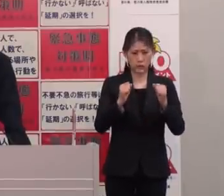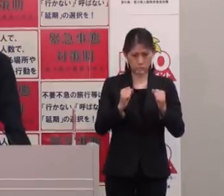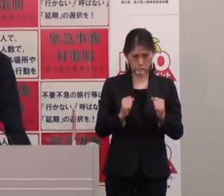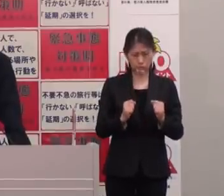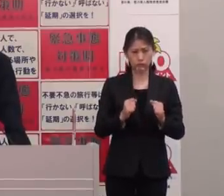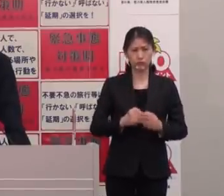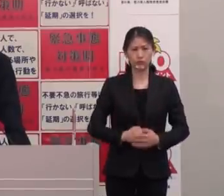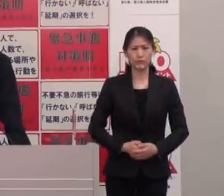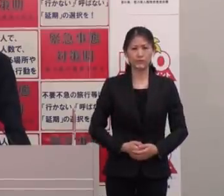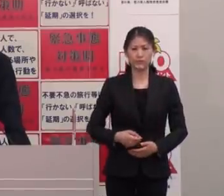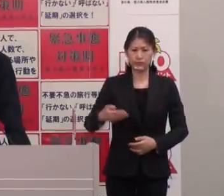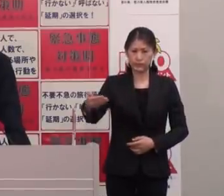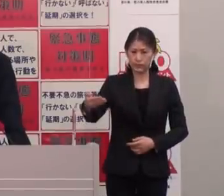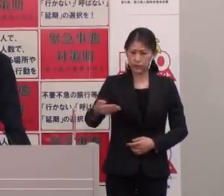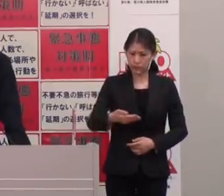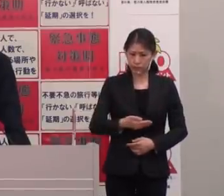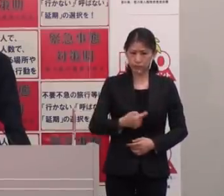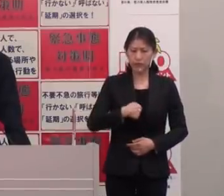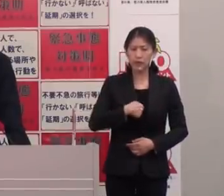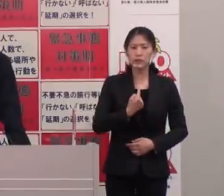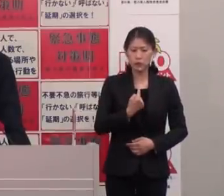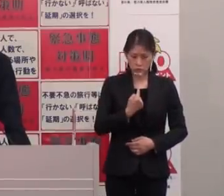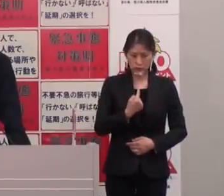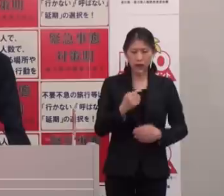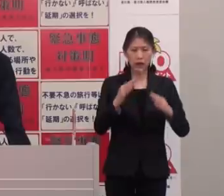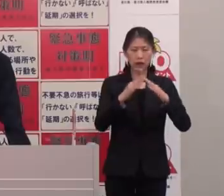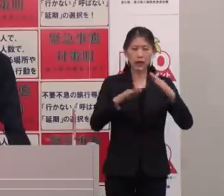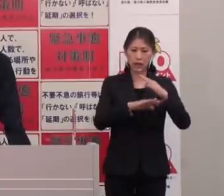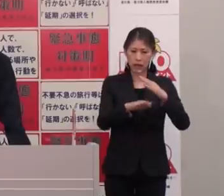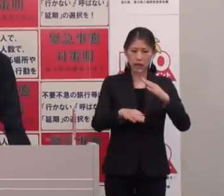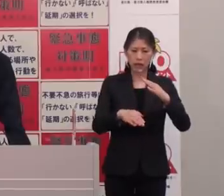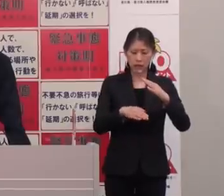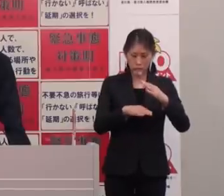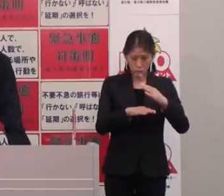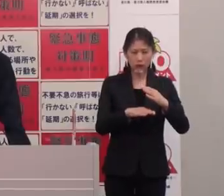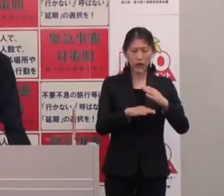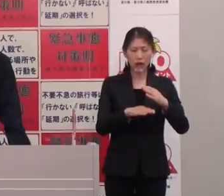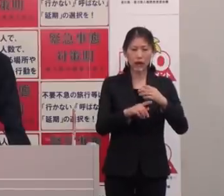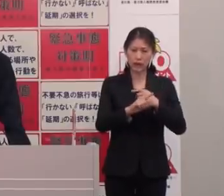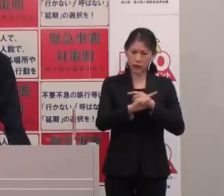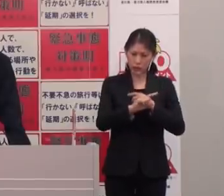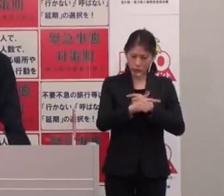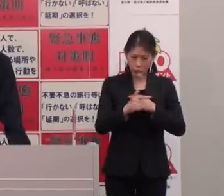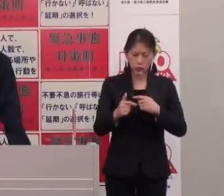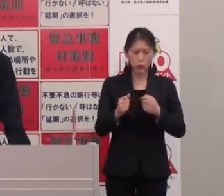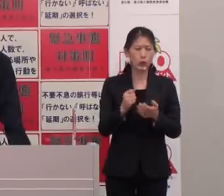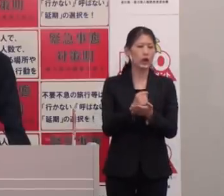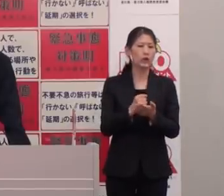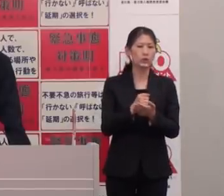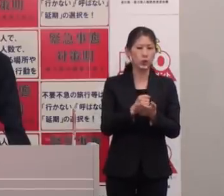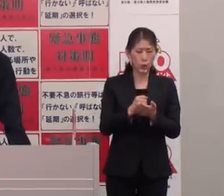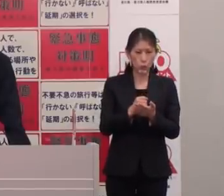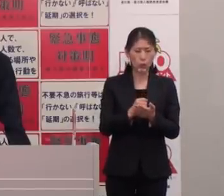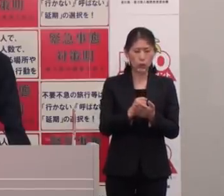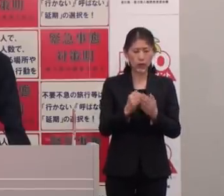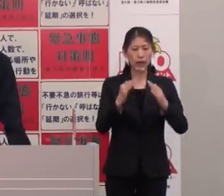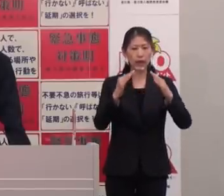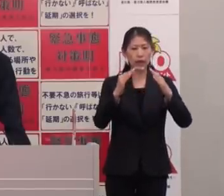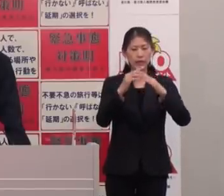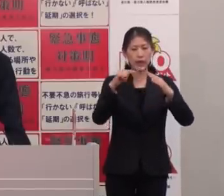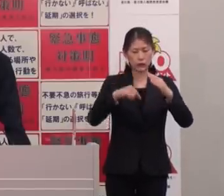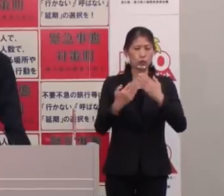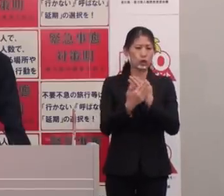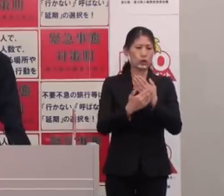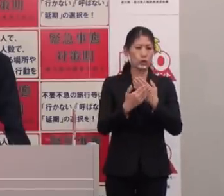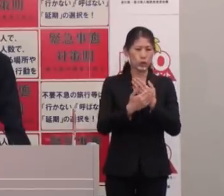すみません、確認なんですが、その自ら家庭の事情だったりとか、こうアレルギーとかで宿泊療養ができずに自宅療養でっ